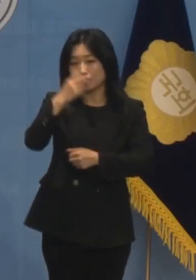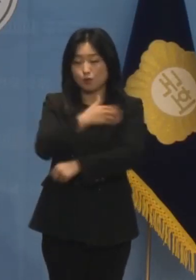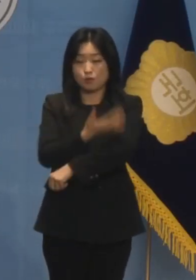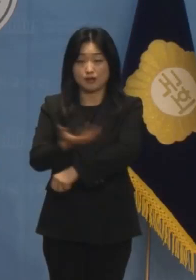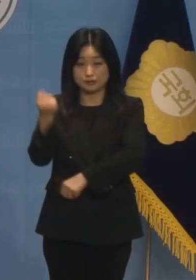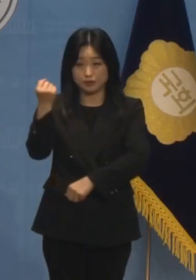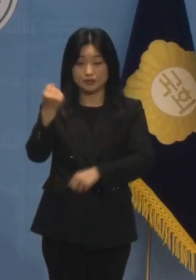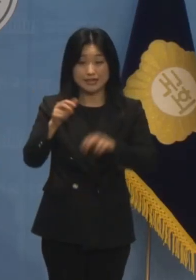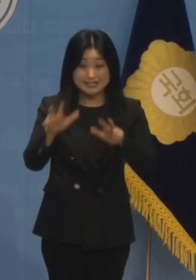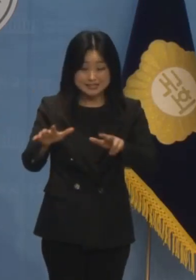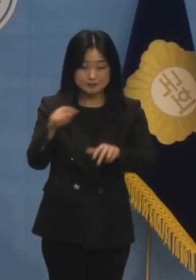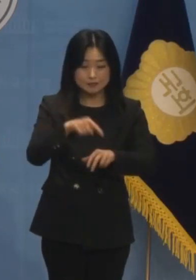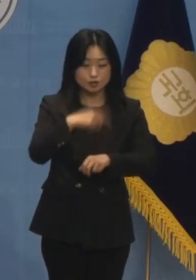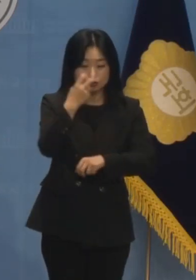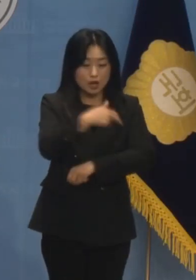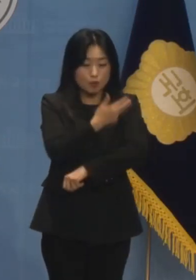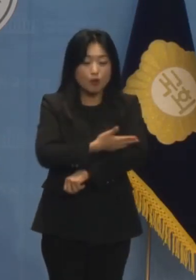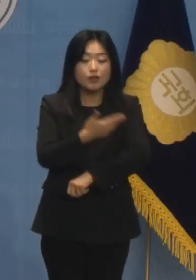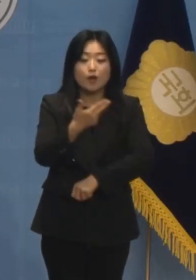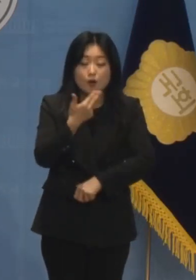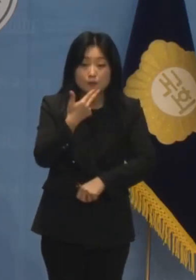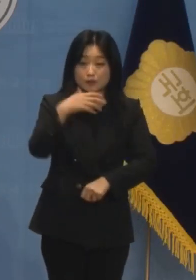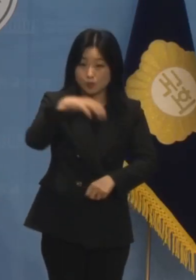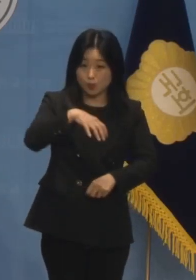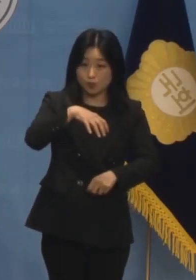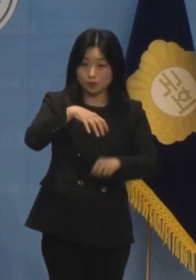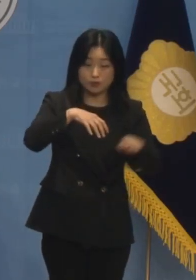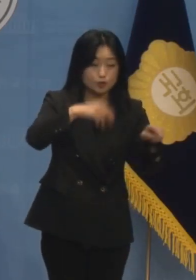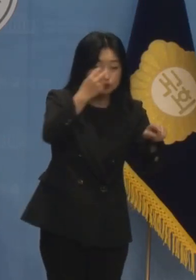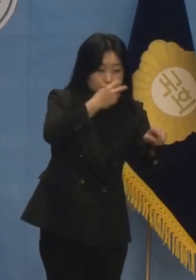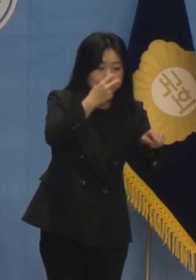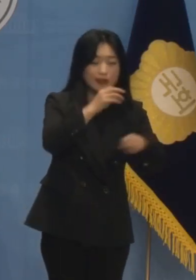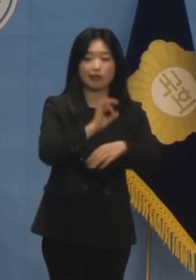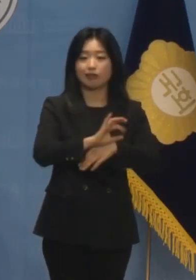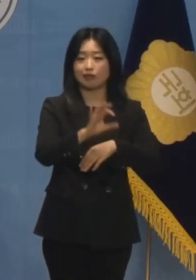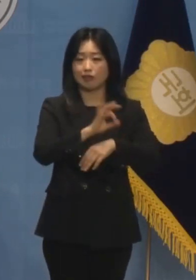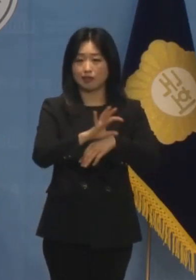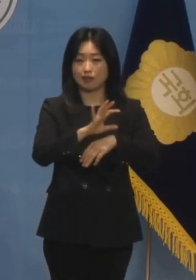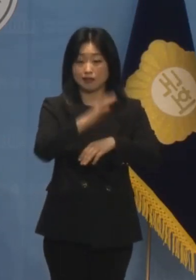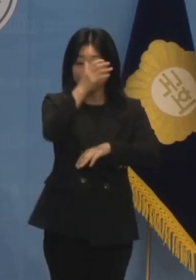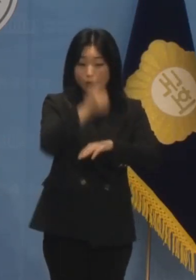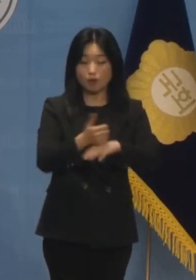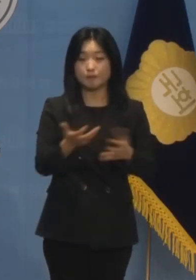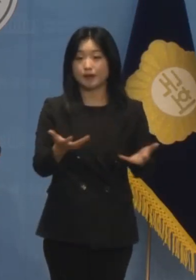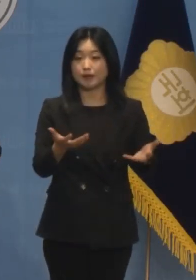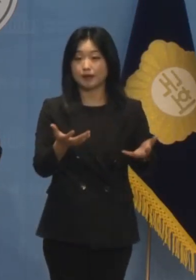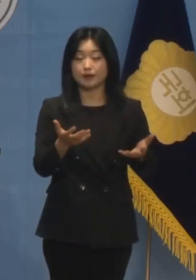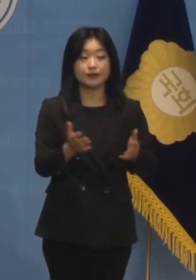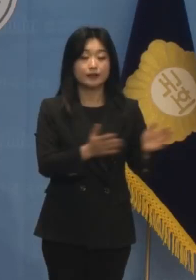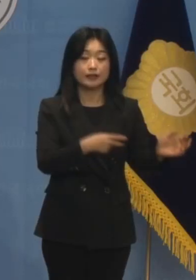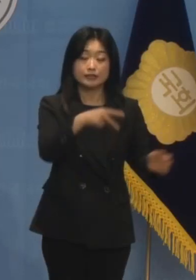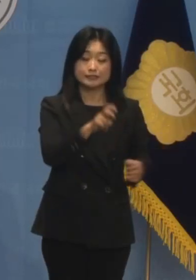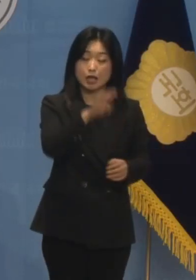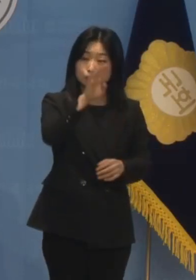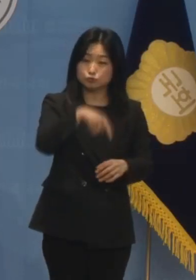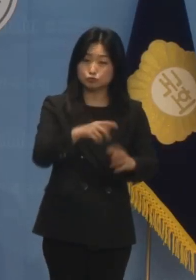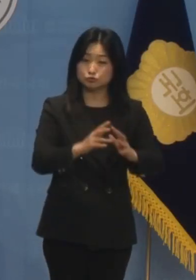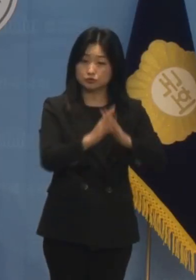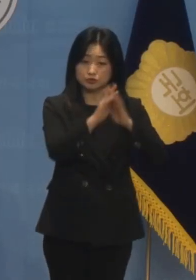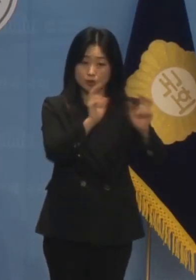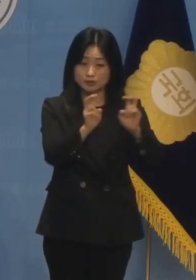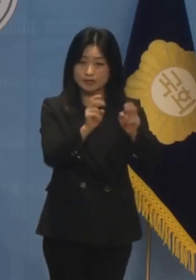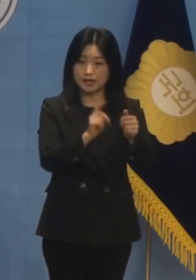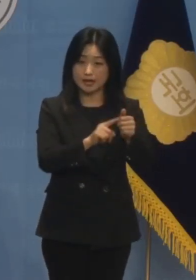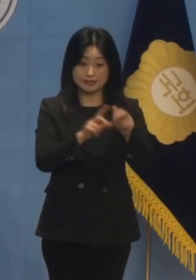금감위에서만 지금 조사하고 있고 그 내용은 깜깜이입니다. 삼부토건의 현재 모습에